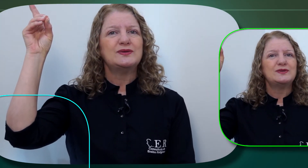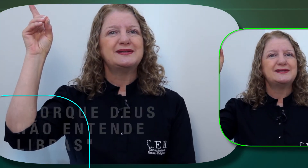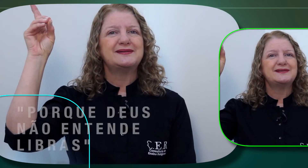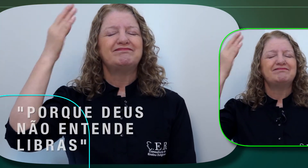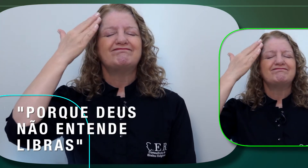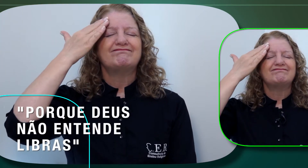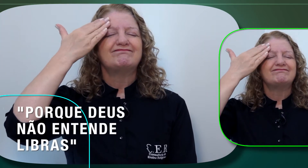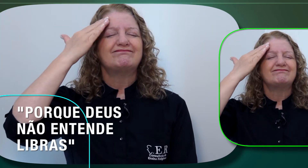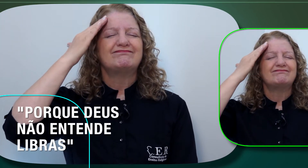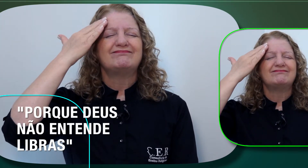Deus,